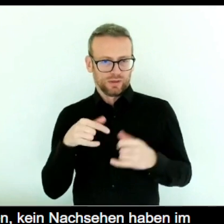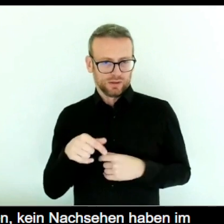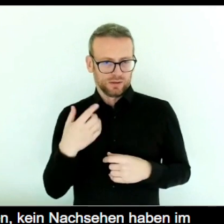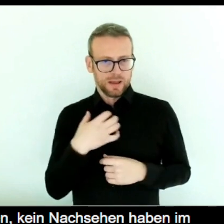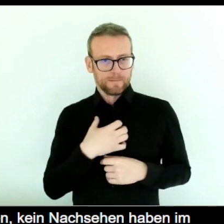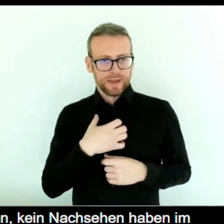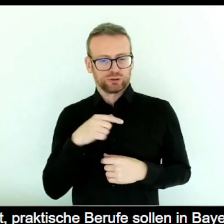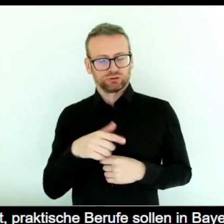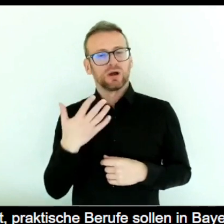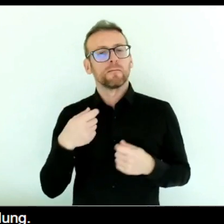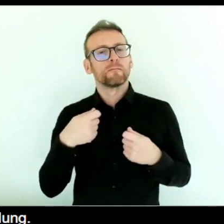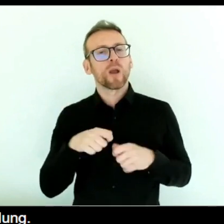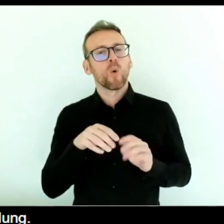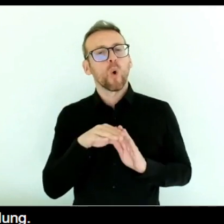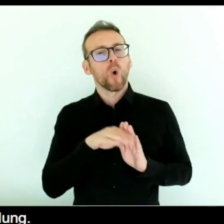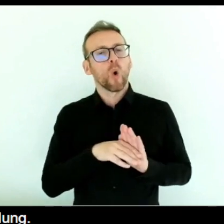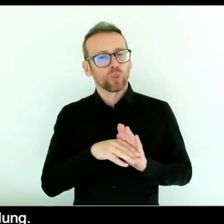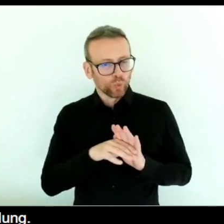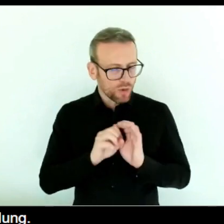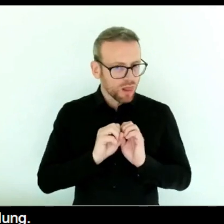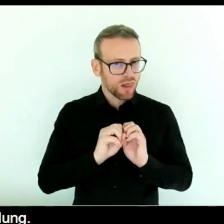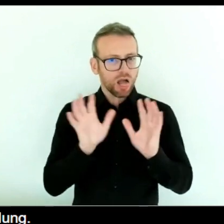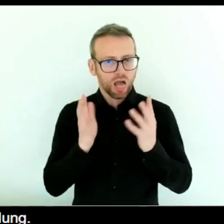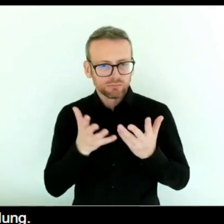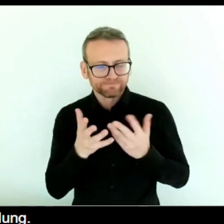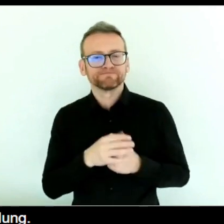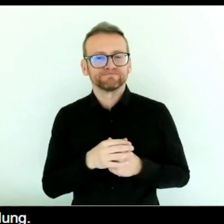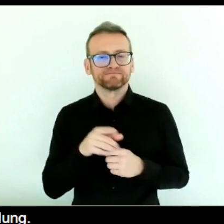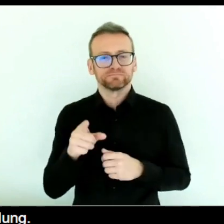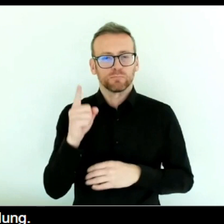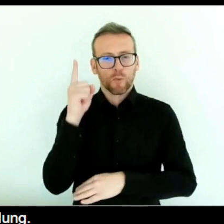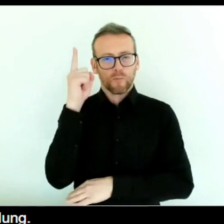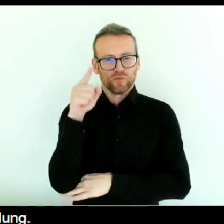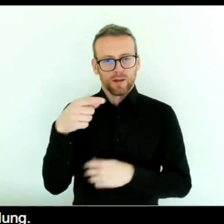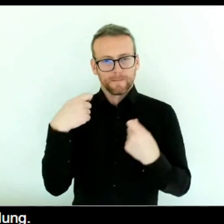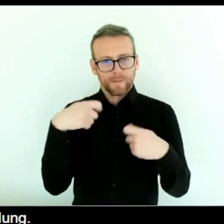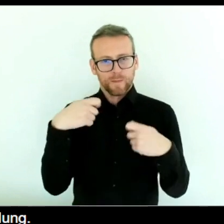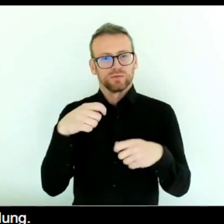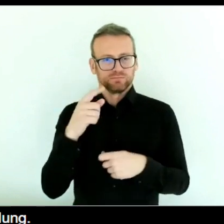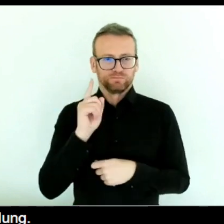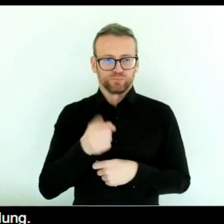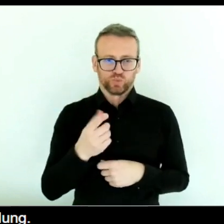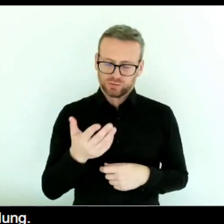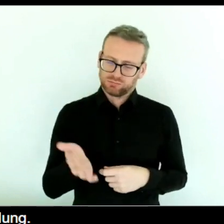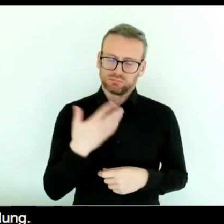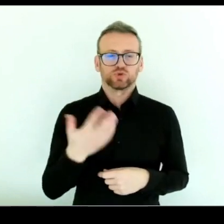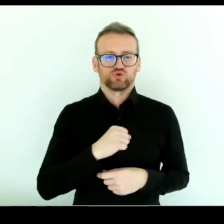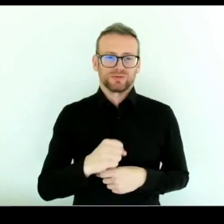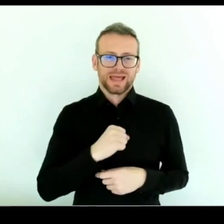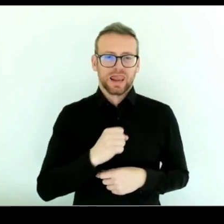Wirtschaftsstandort und für die Sicherheit und Lebensqualität der Bürgerinnen und Bürger ist eben, dass der Mobilfunk überall funktioniert.